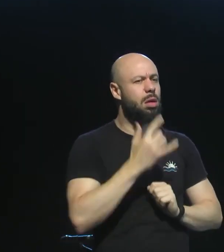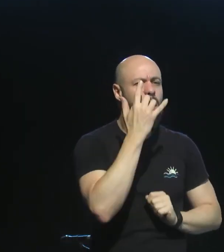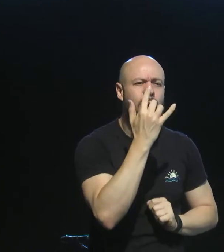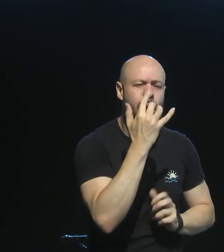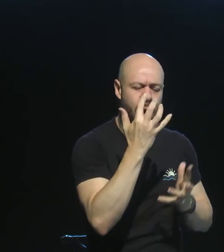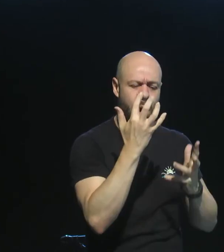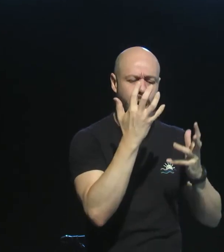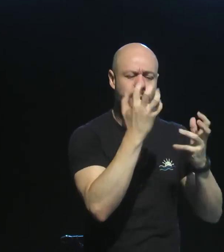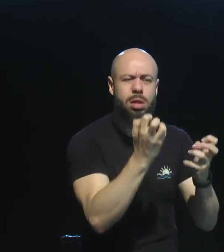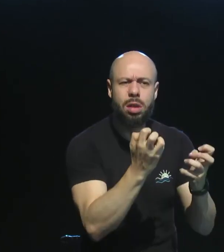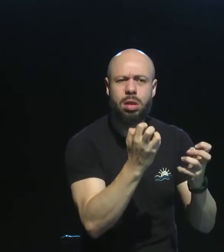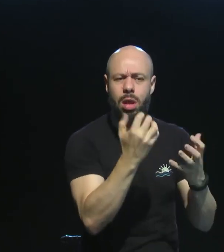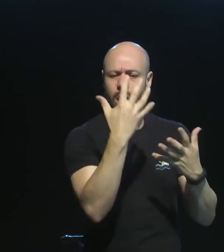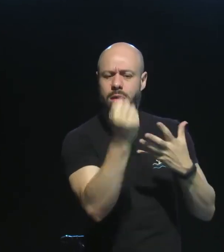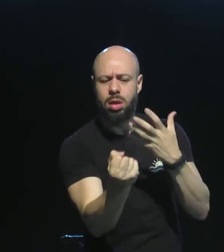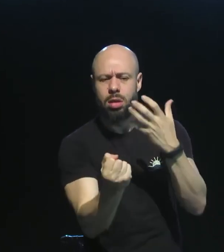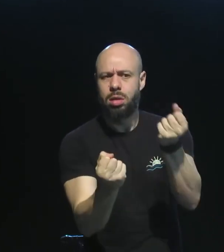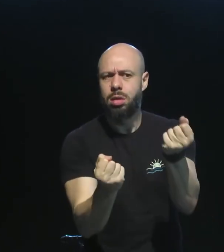com o que é verdade.